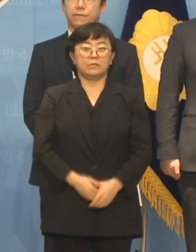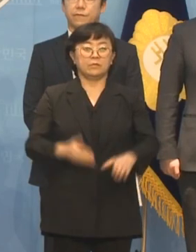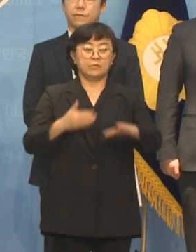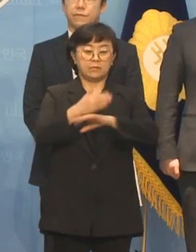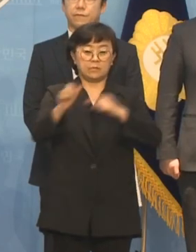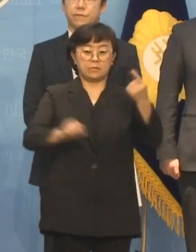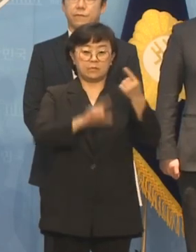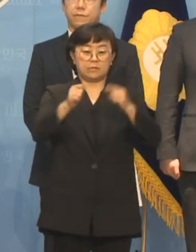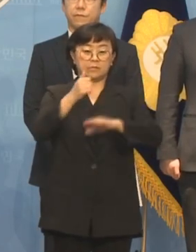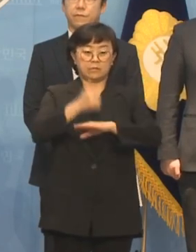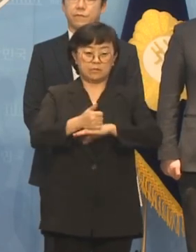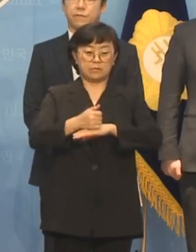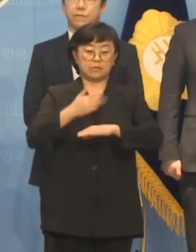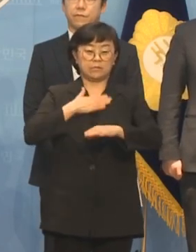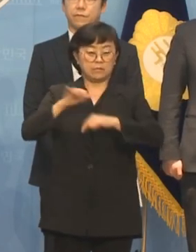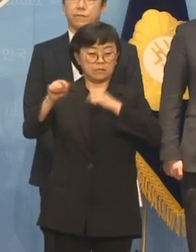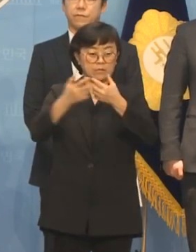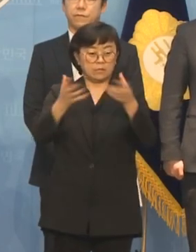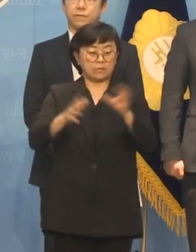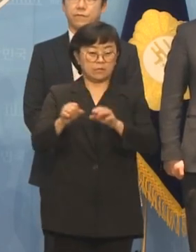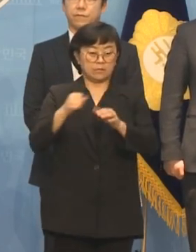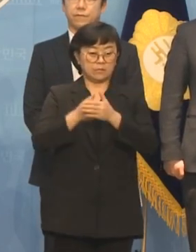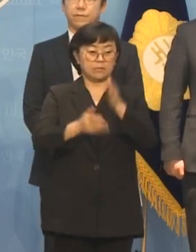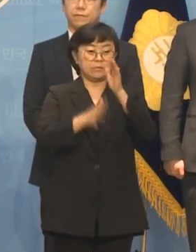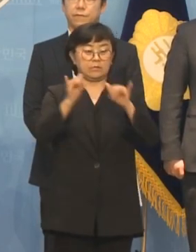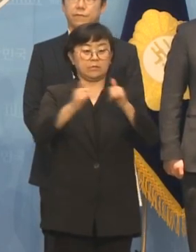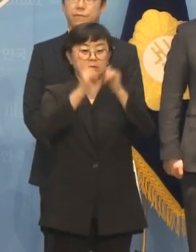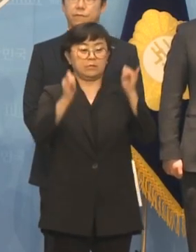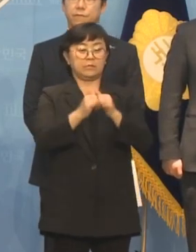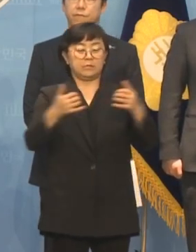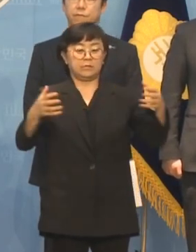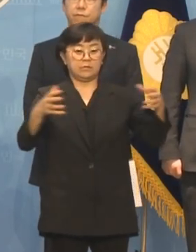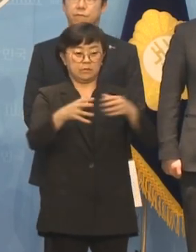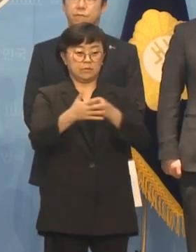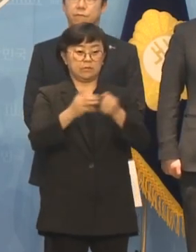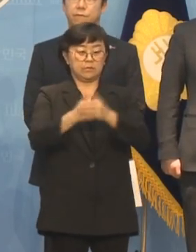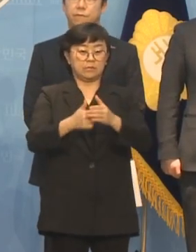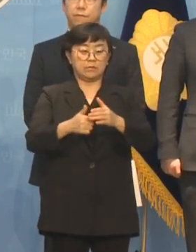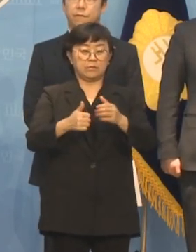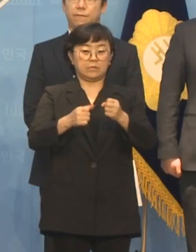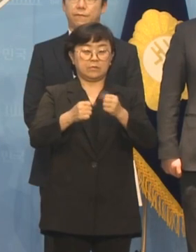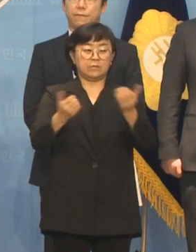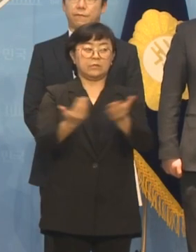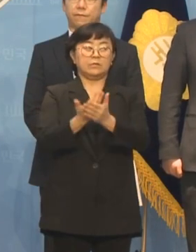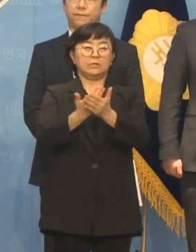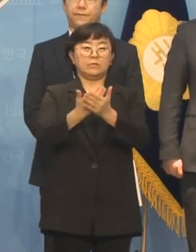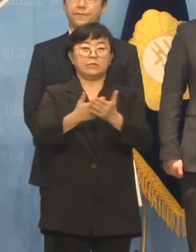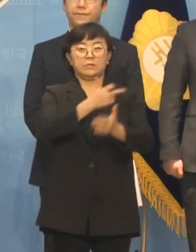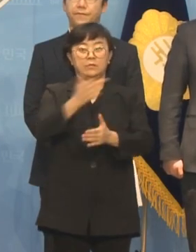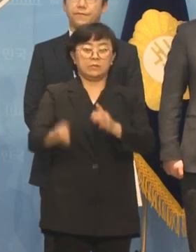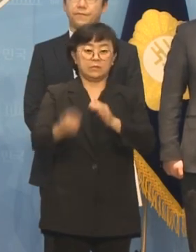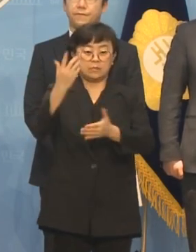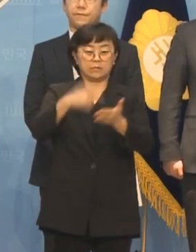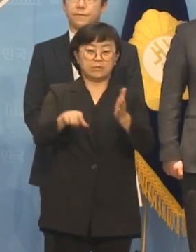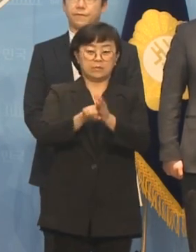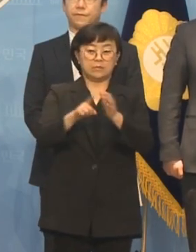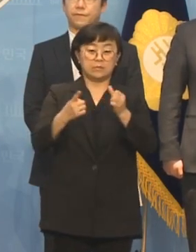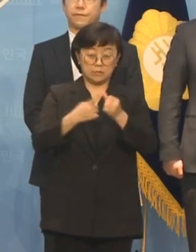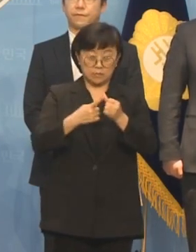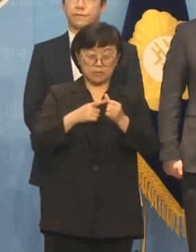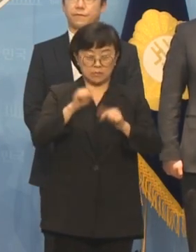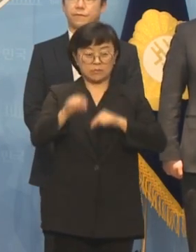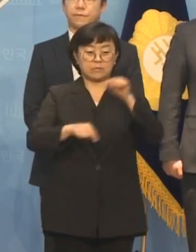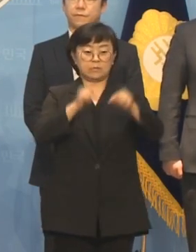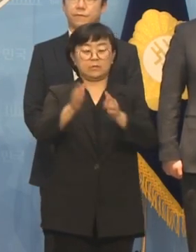1월 말에는 제 정당과 정치 세력, 시민사회가 힘을 모아서 범민주진보진영의 큰 승리를 향한 첫 걸음을